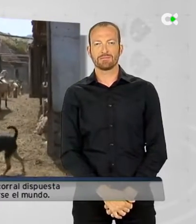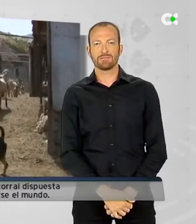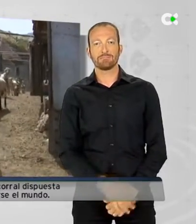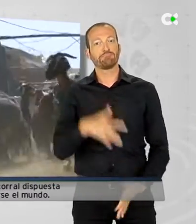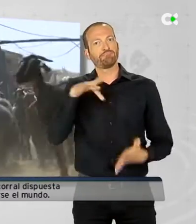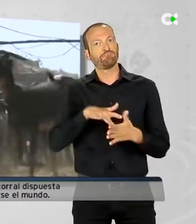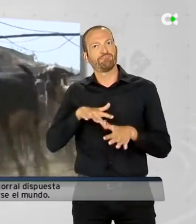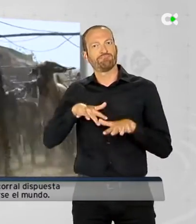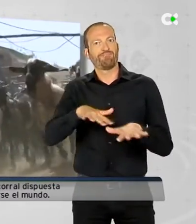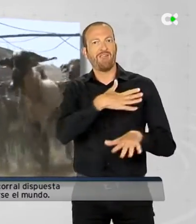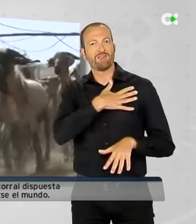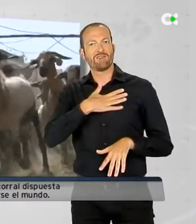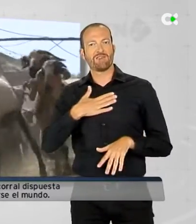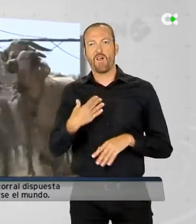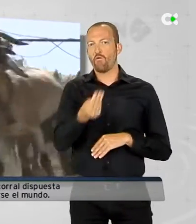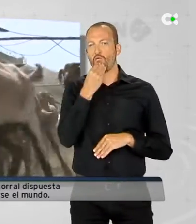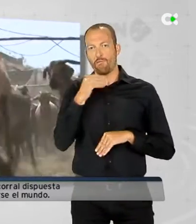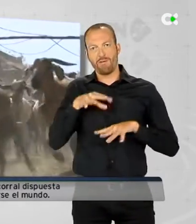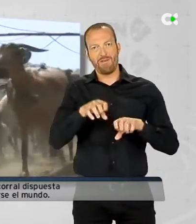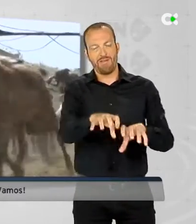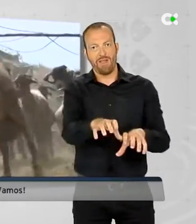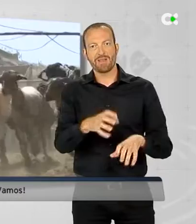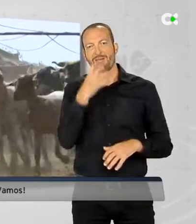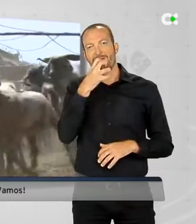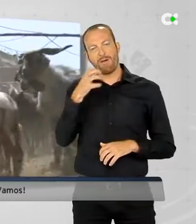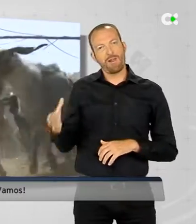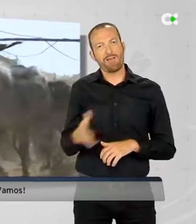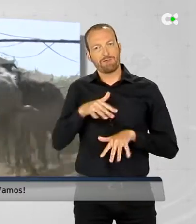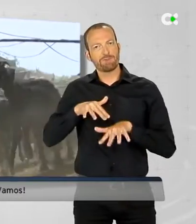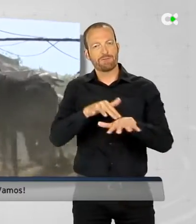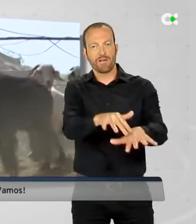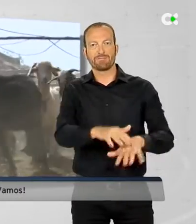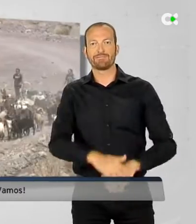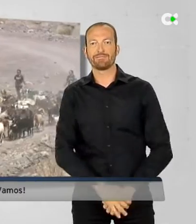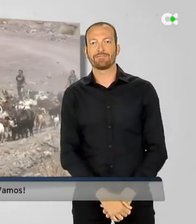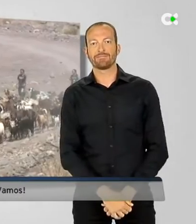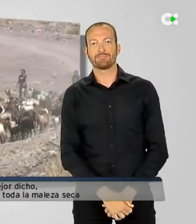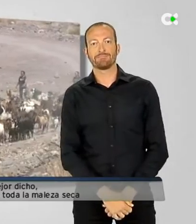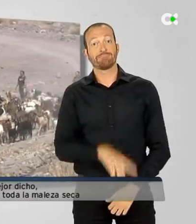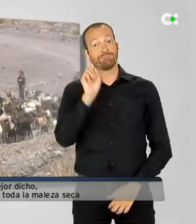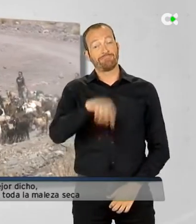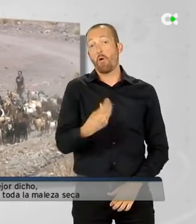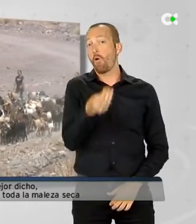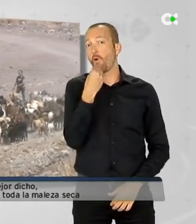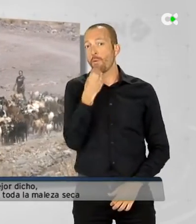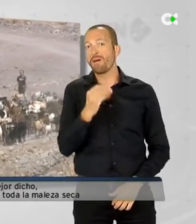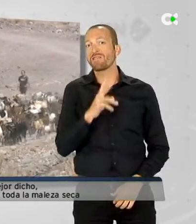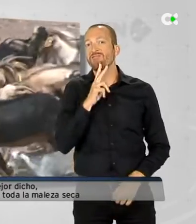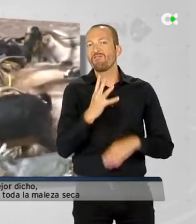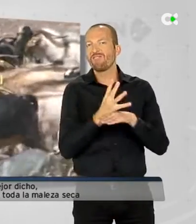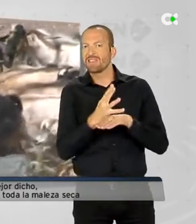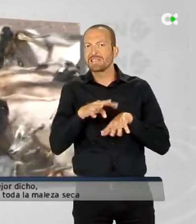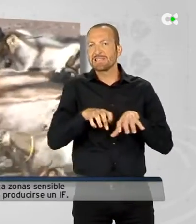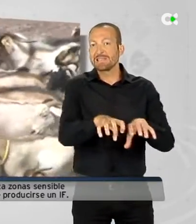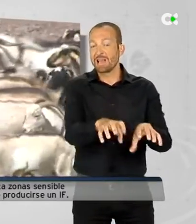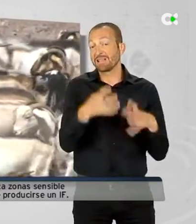Salen del corral dispuestas a comerse el mundo. ¡Jair, jair, jair, jair, jair, vamos! O mejor dicho, a comerse toda la maleza seca